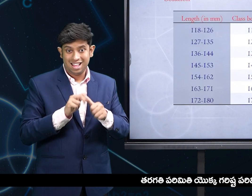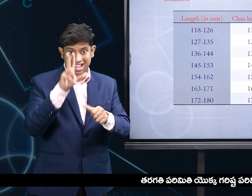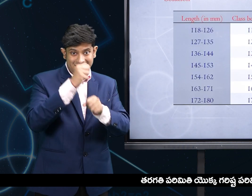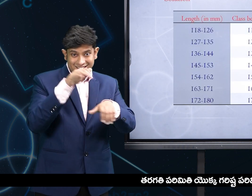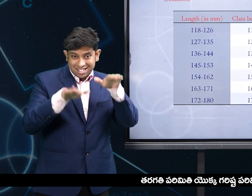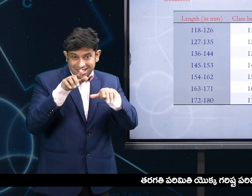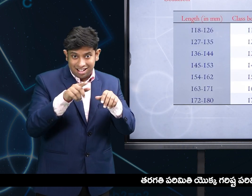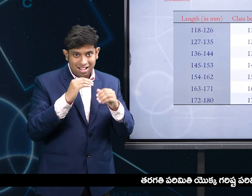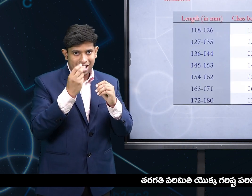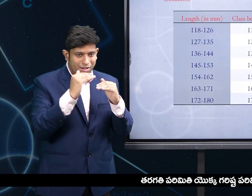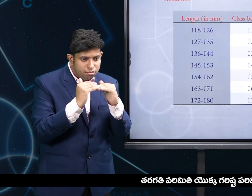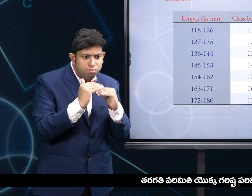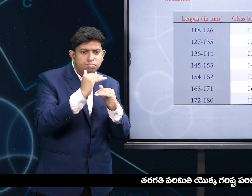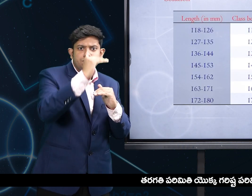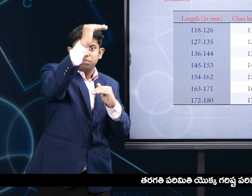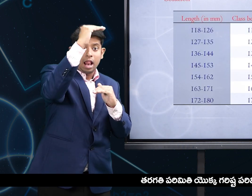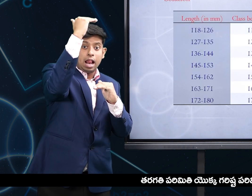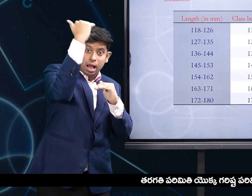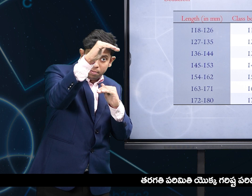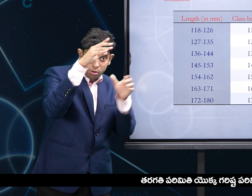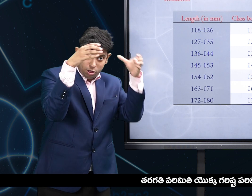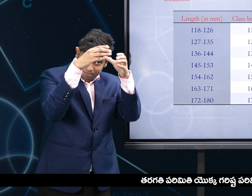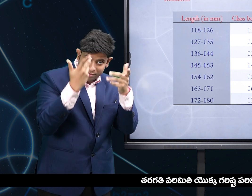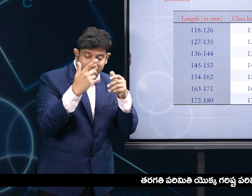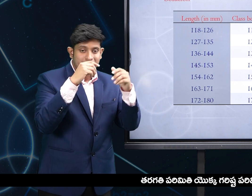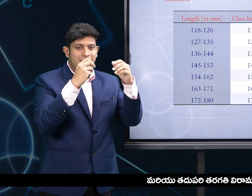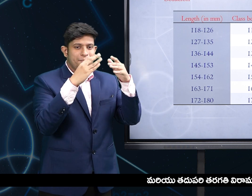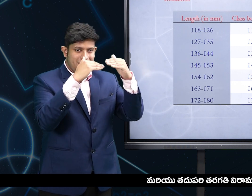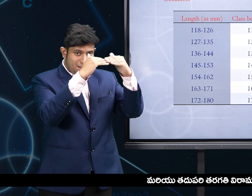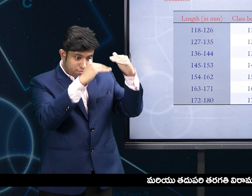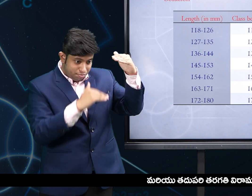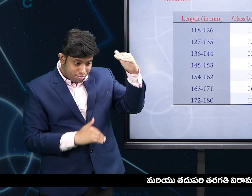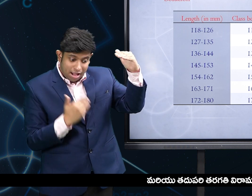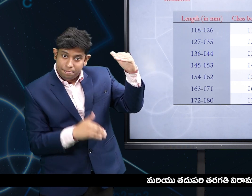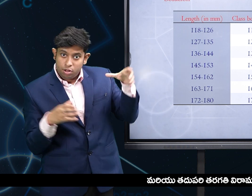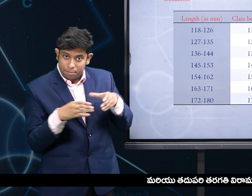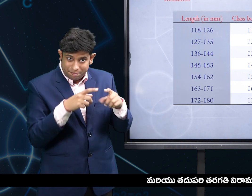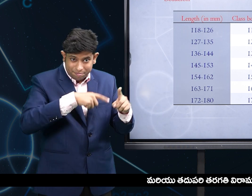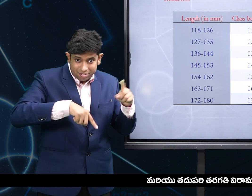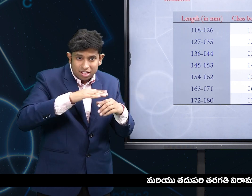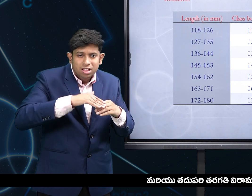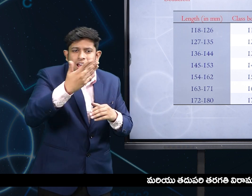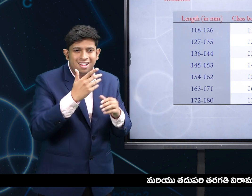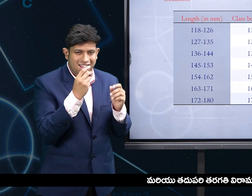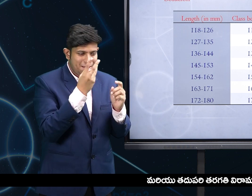తరగతి పరిమితి యొక్క గరిష్ట పరిమితి యొక్క సగటు మరియు తదుపరి తరగతి విరామం యొక్క